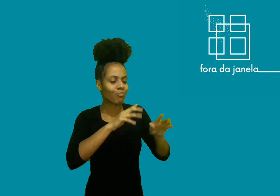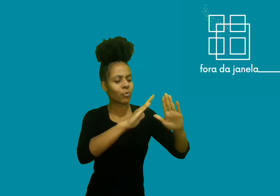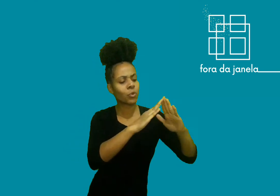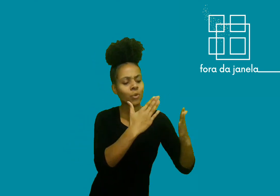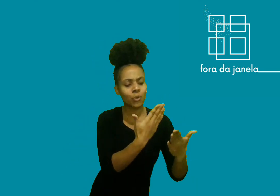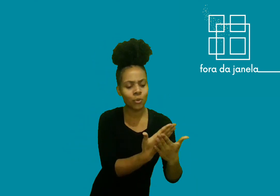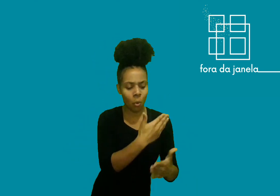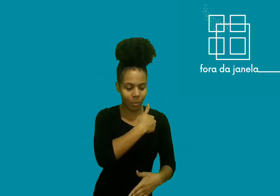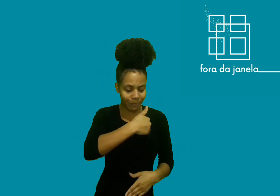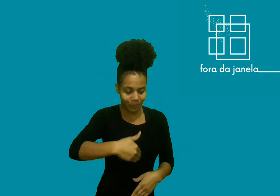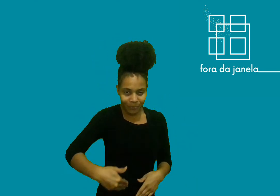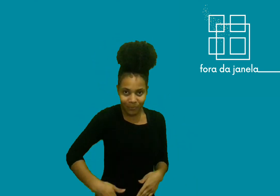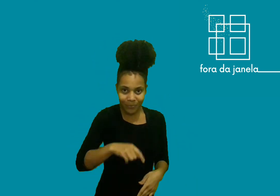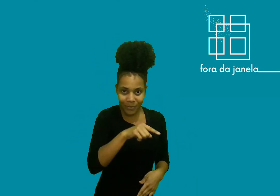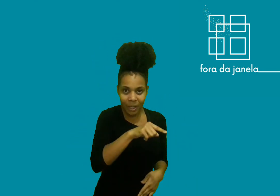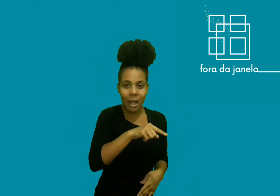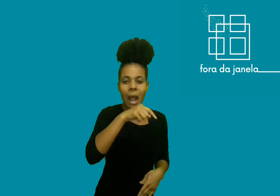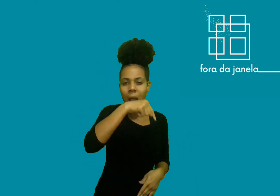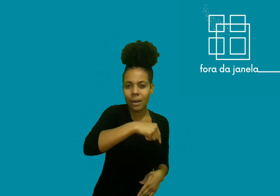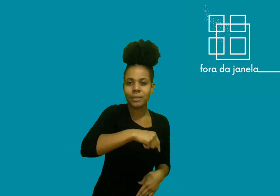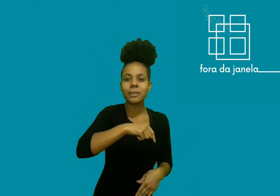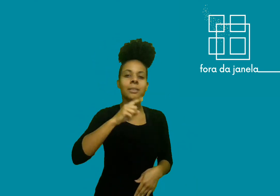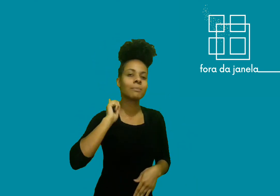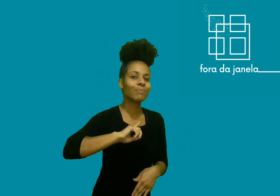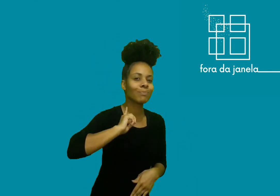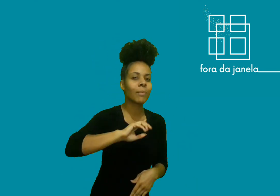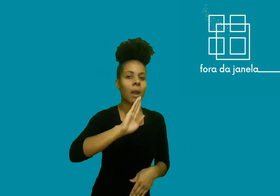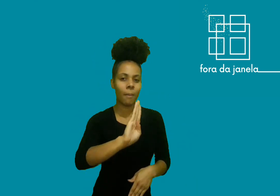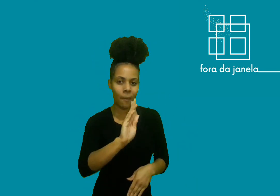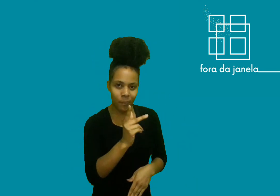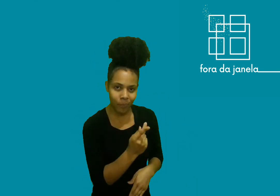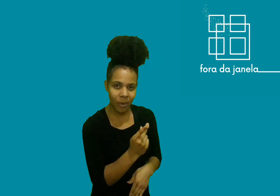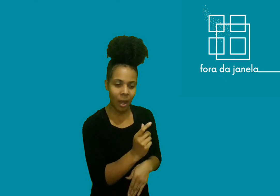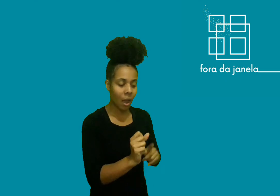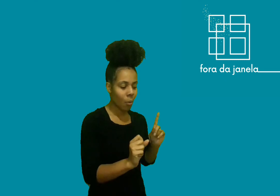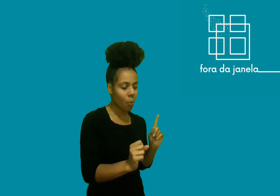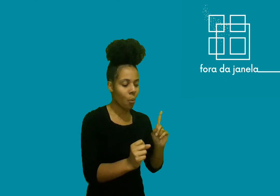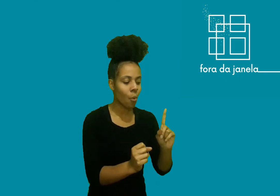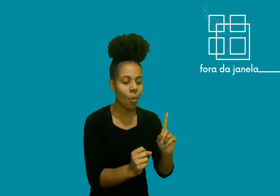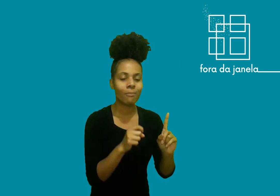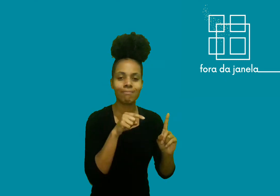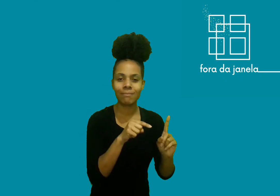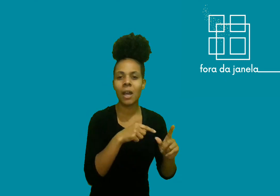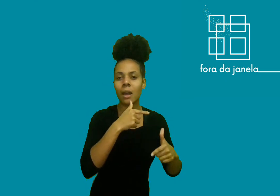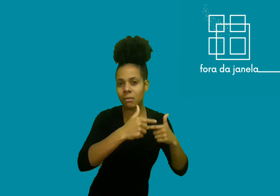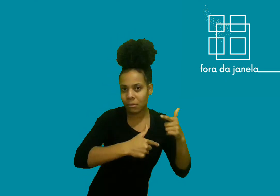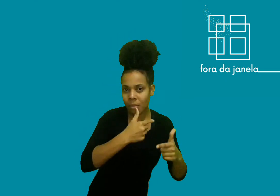Minas Gerais, né, Belo Horizonte. E aí, em um dos projetos que eu participava, eu me deparei com um aluno surdo